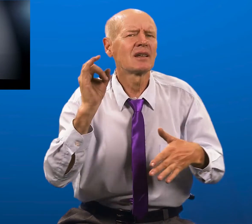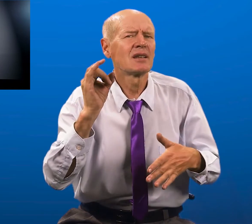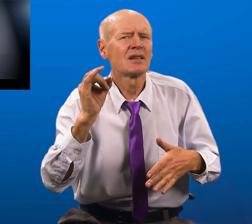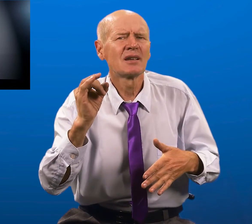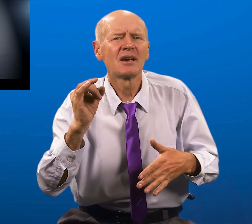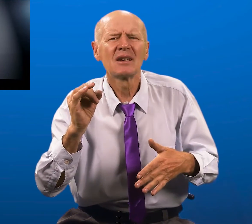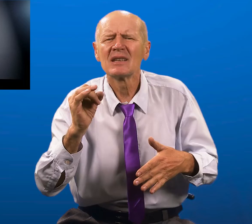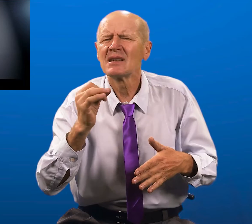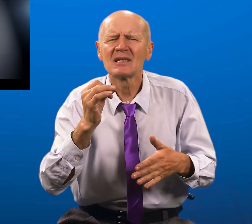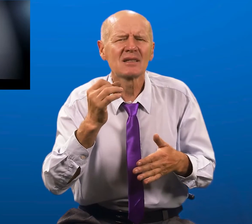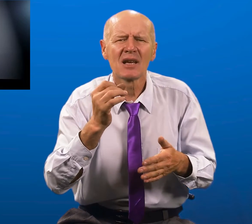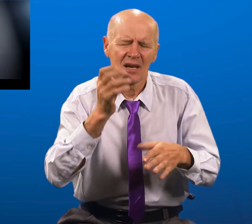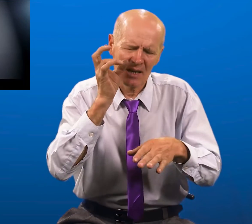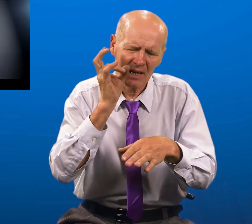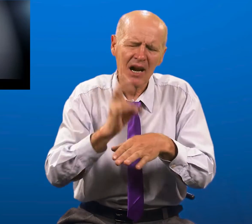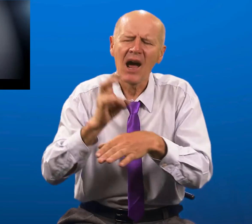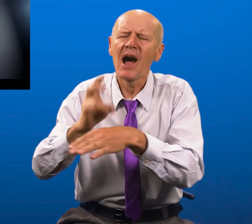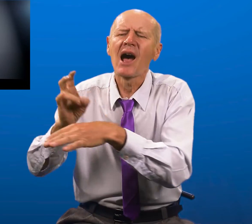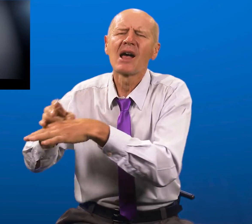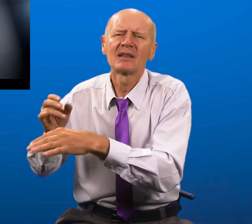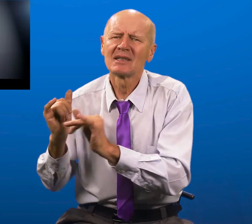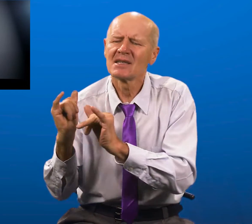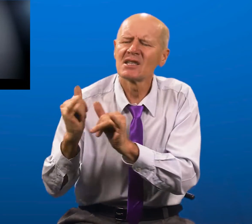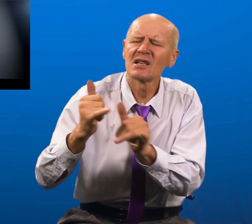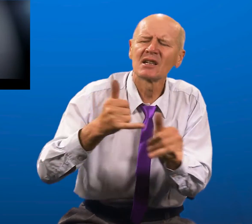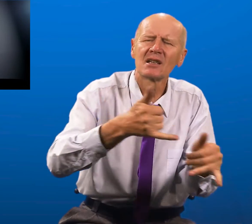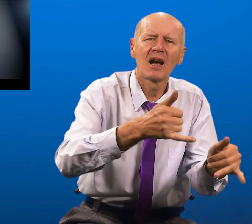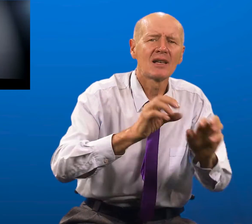из рам текла святая